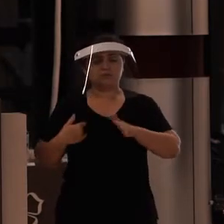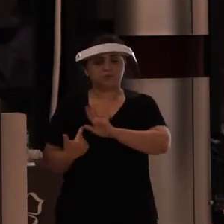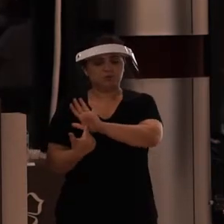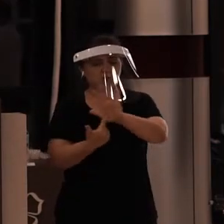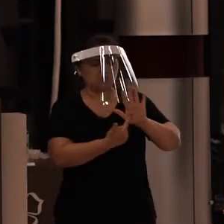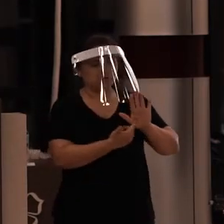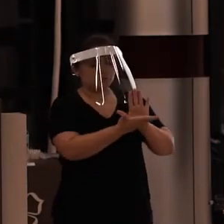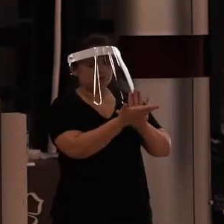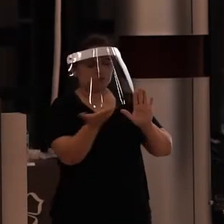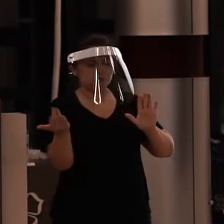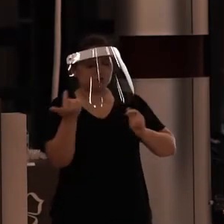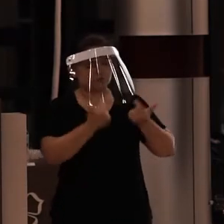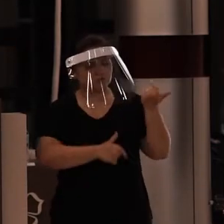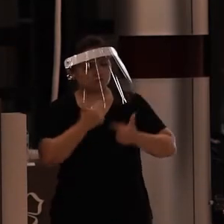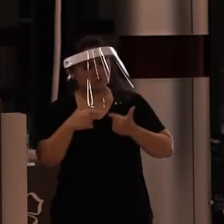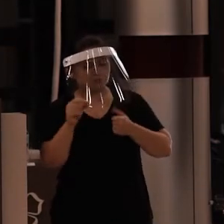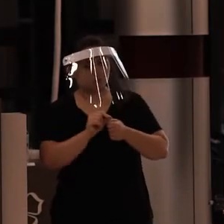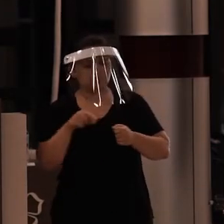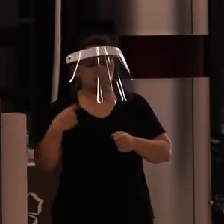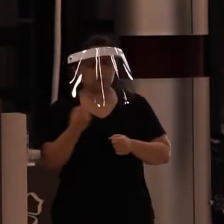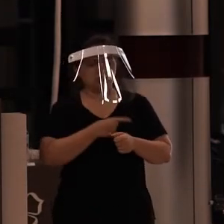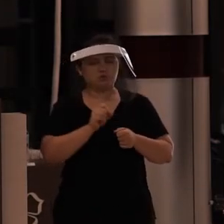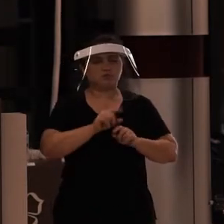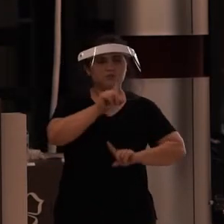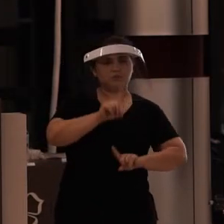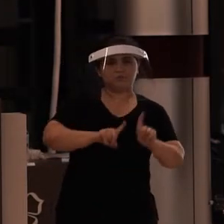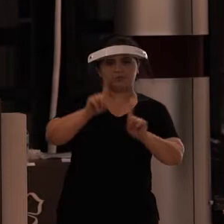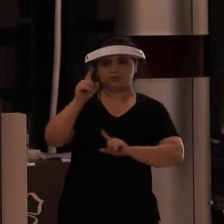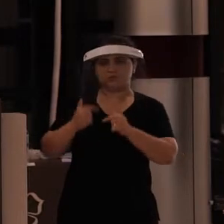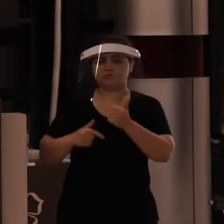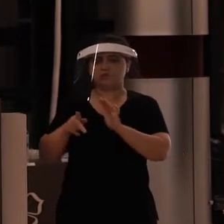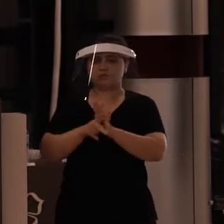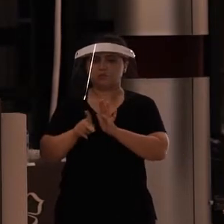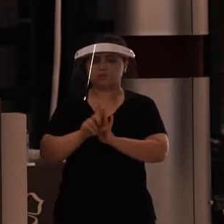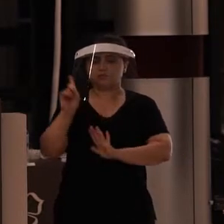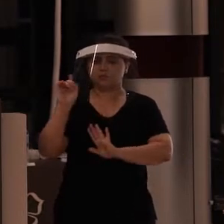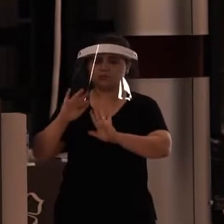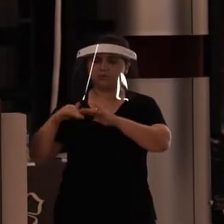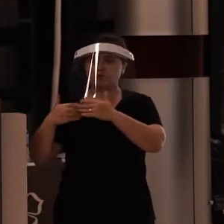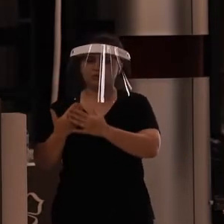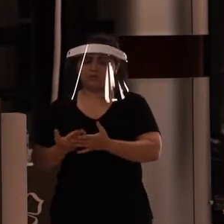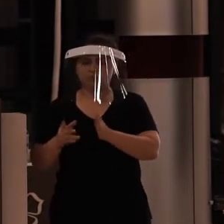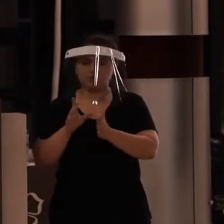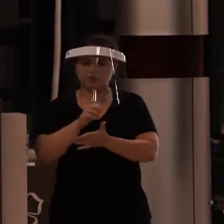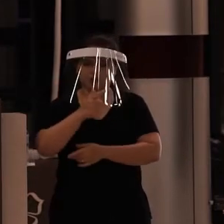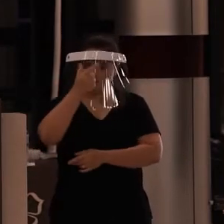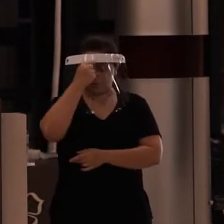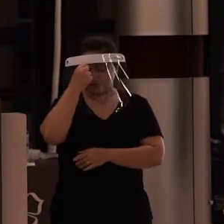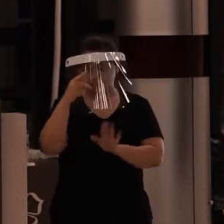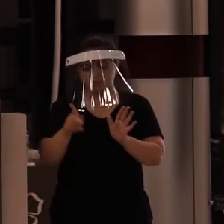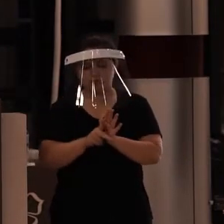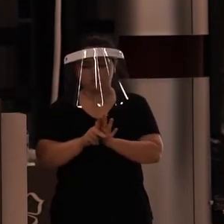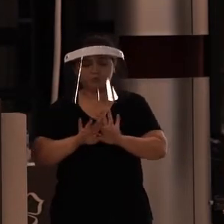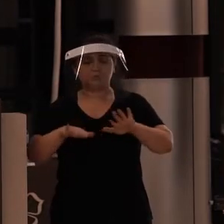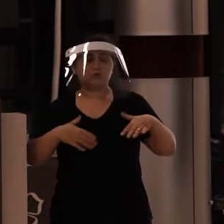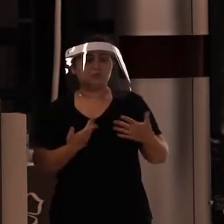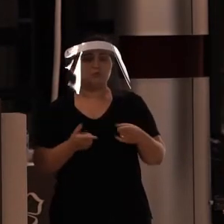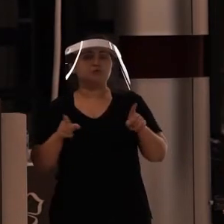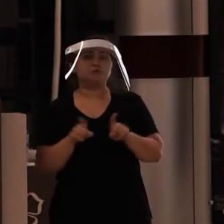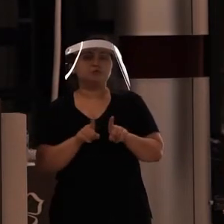esse trabalho, nós fizemos alguns trabalhos lá para o Metrô Rio de inspeção de termografia,